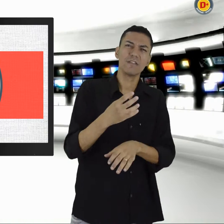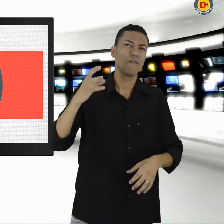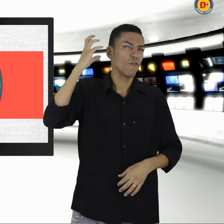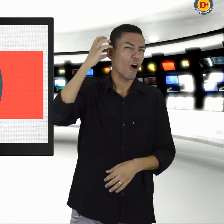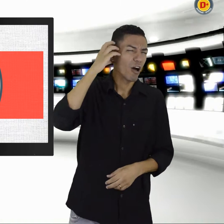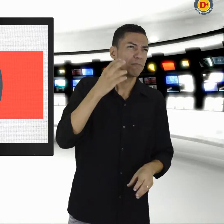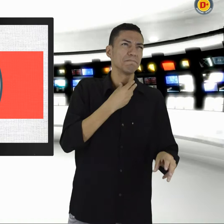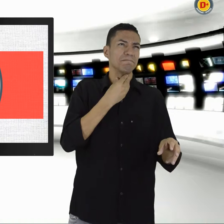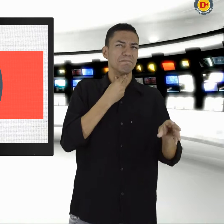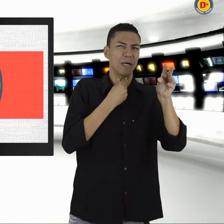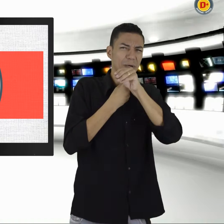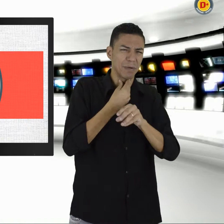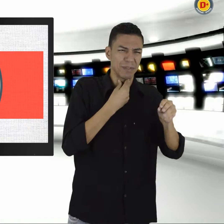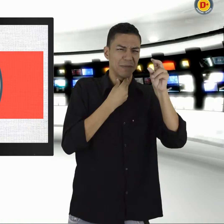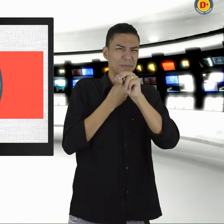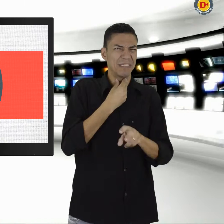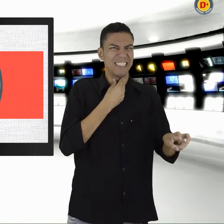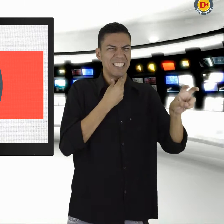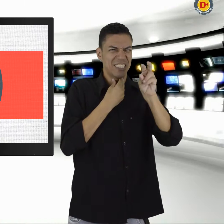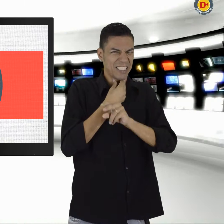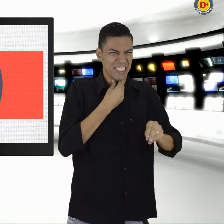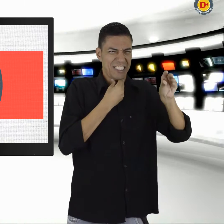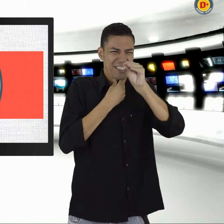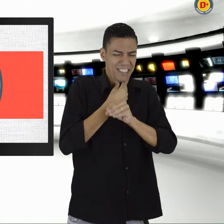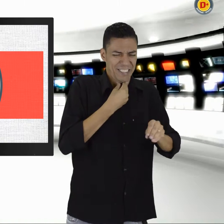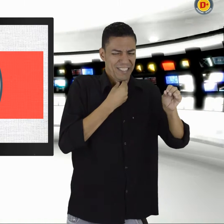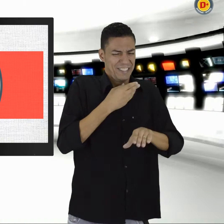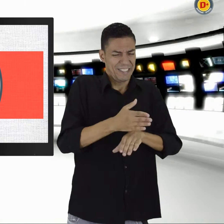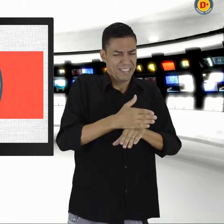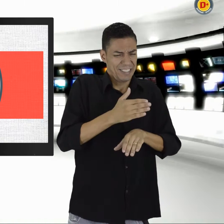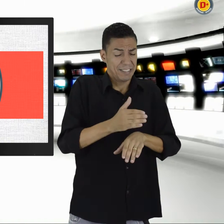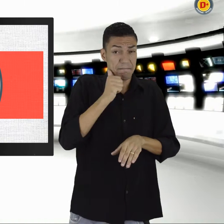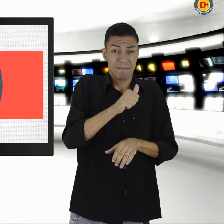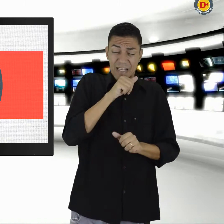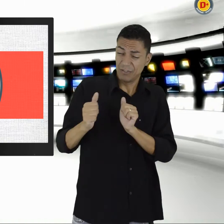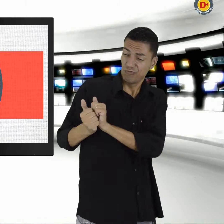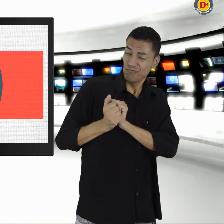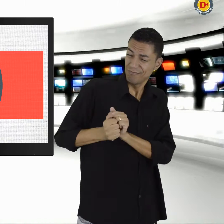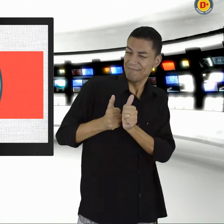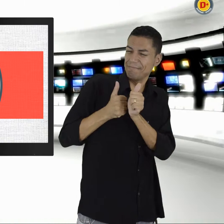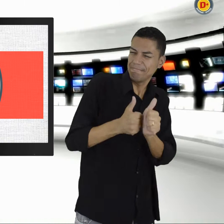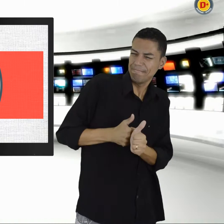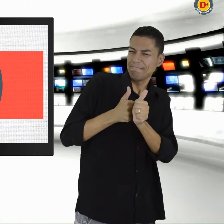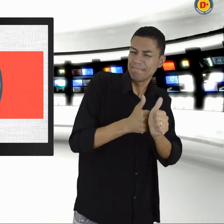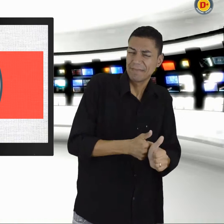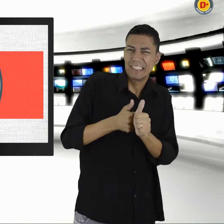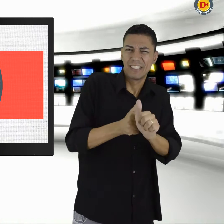fundamental durante todo o processo com muita fé e dedicação em tempo integral, registrando acontecimentos cotidianos da